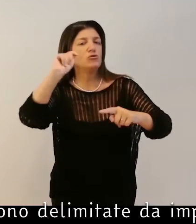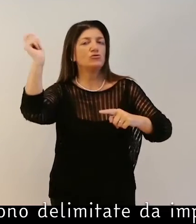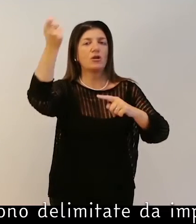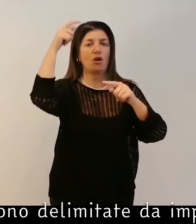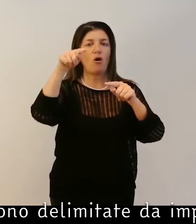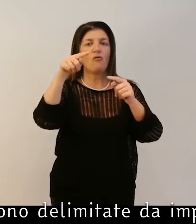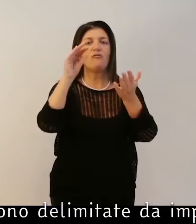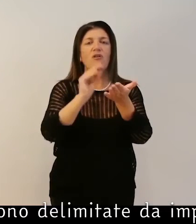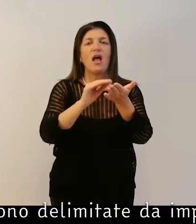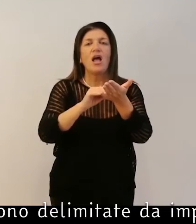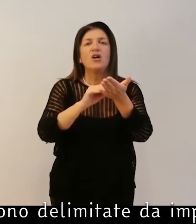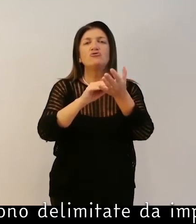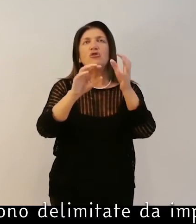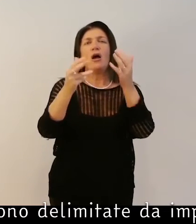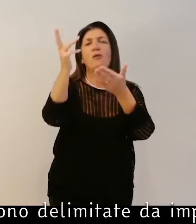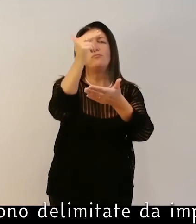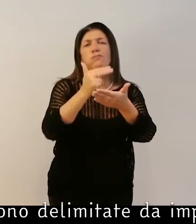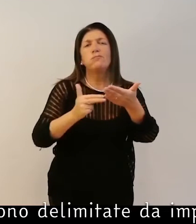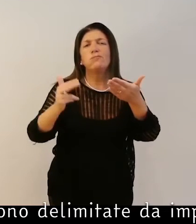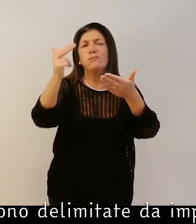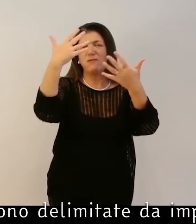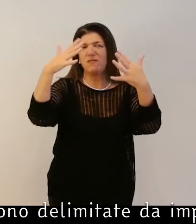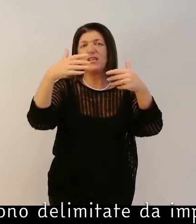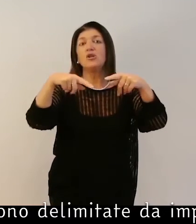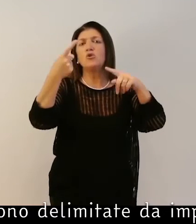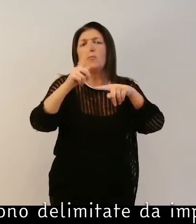da imponenti incorniciature in stucco dorato.